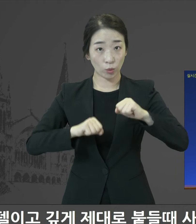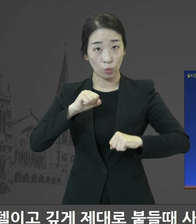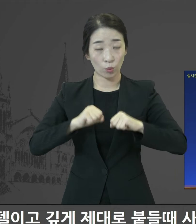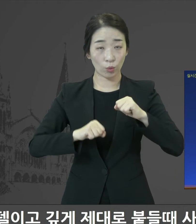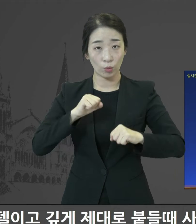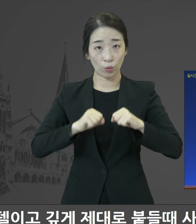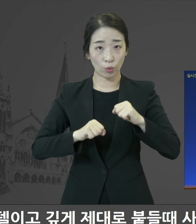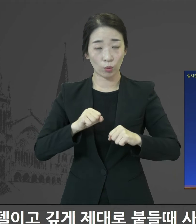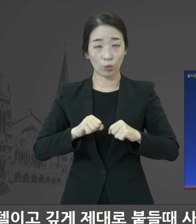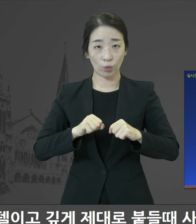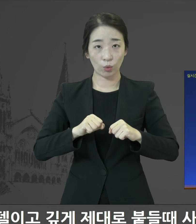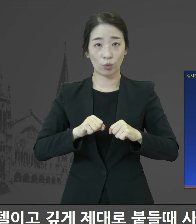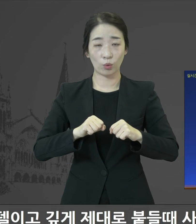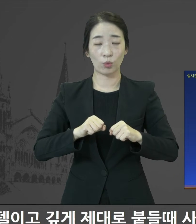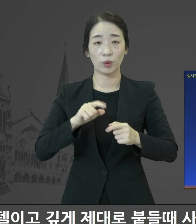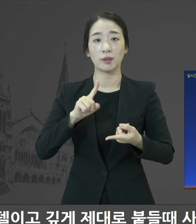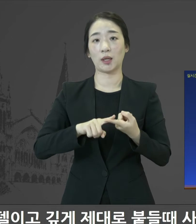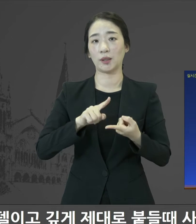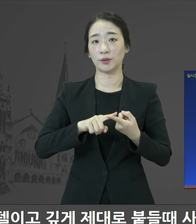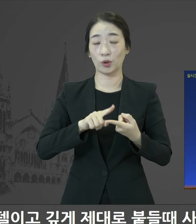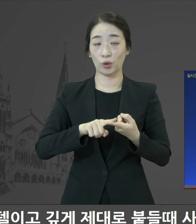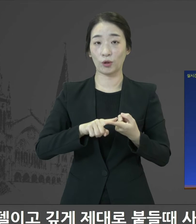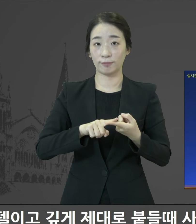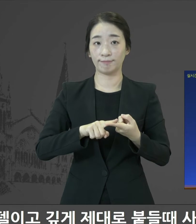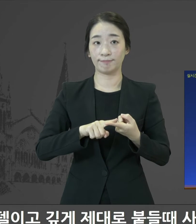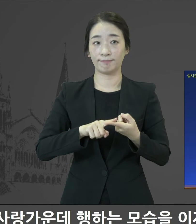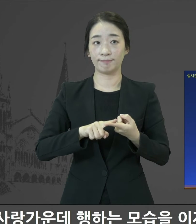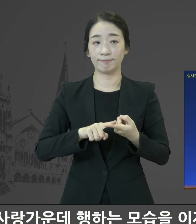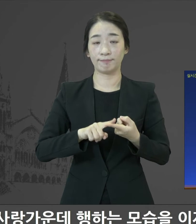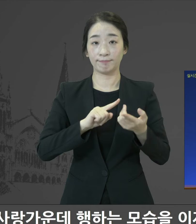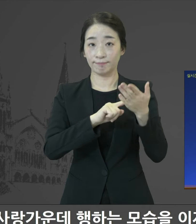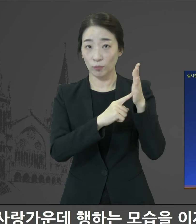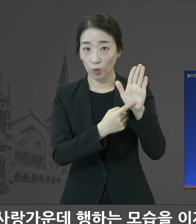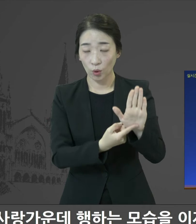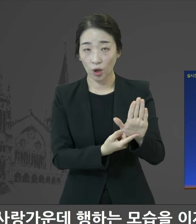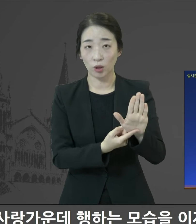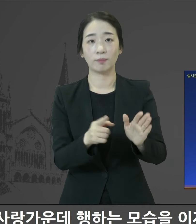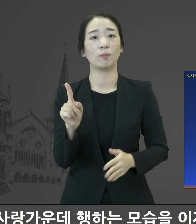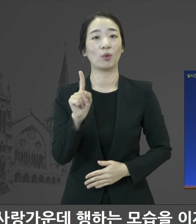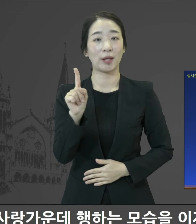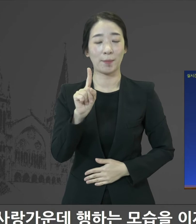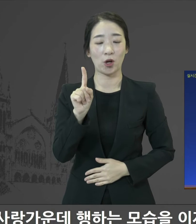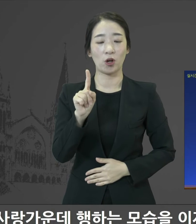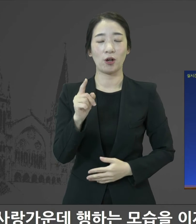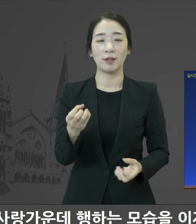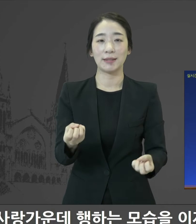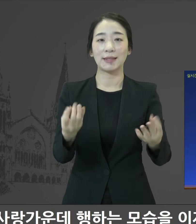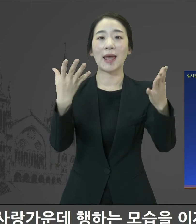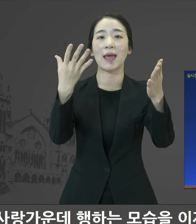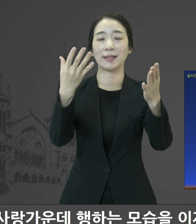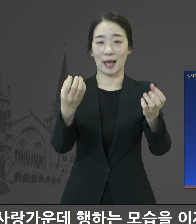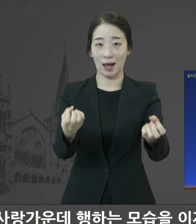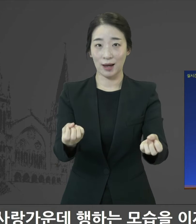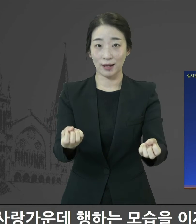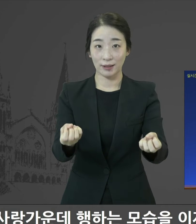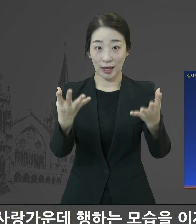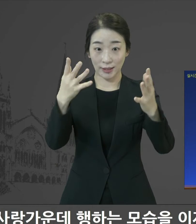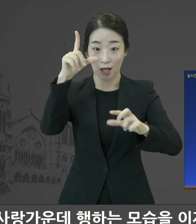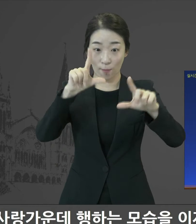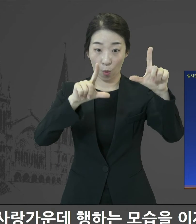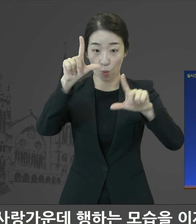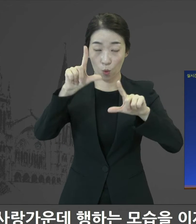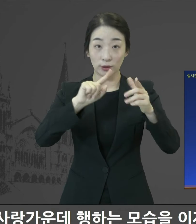다른 모습으로 강조해주고 있는데, 이 제사의 모습으로 보여주고 있습니다. 이 제사의 모습으로